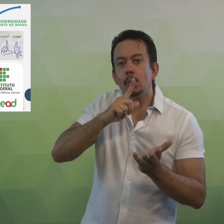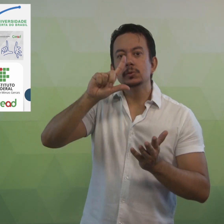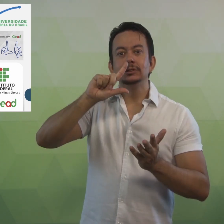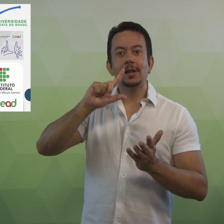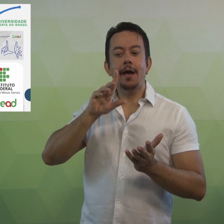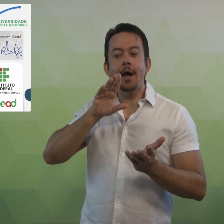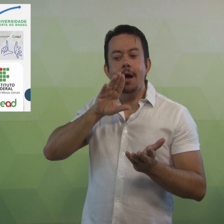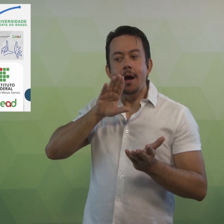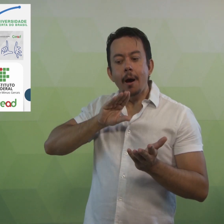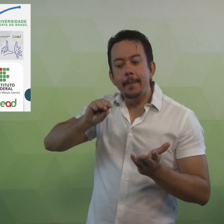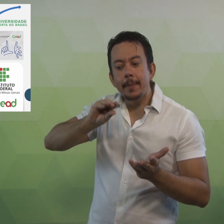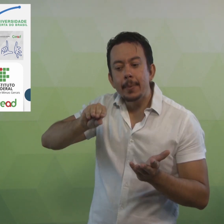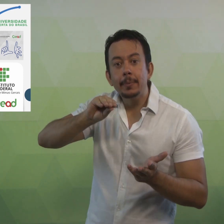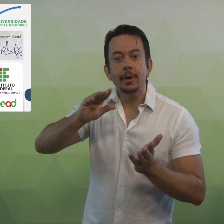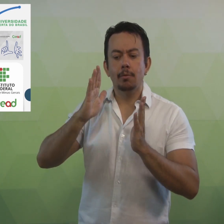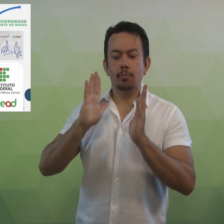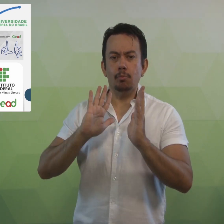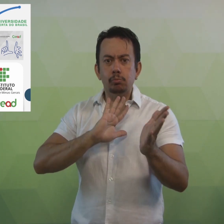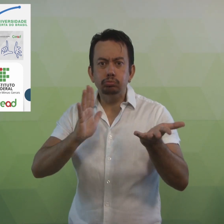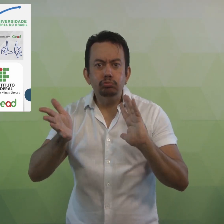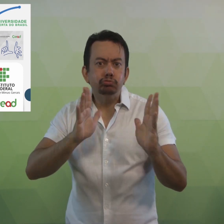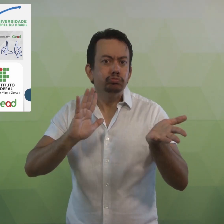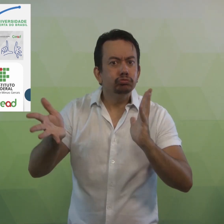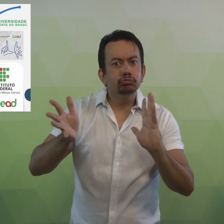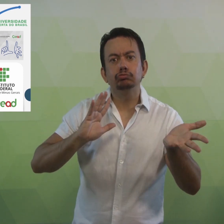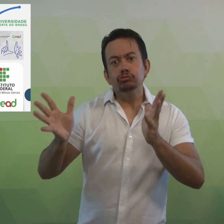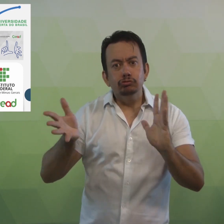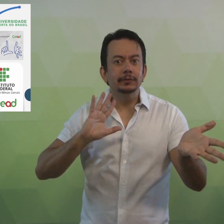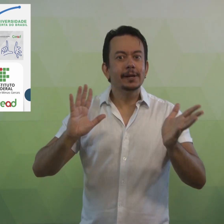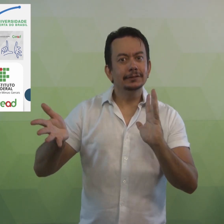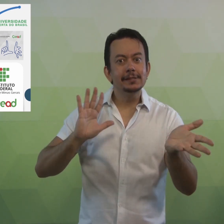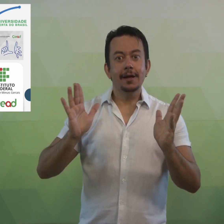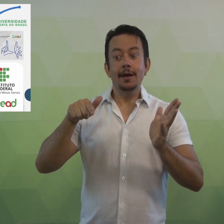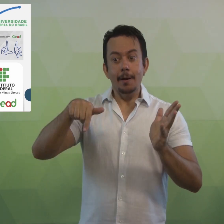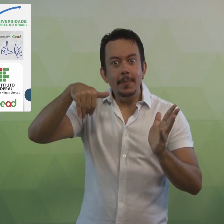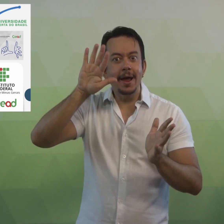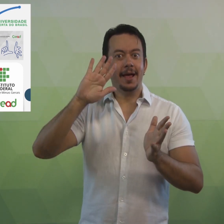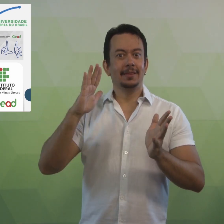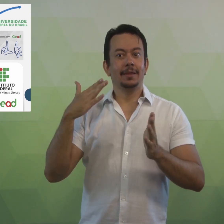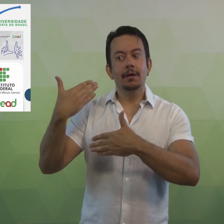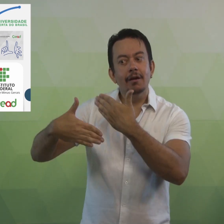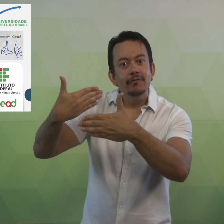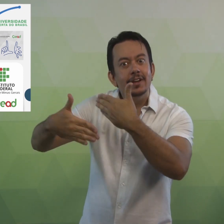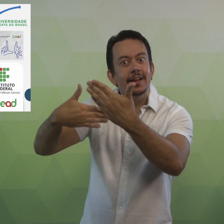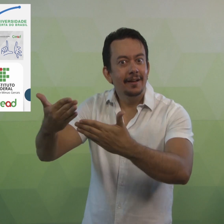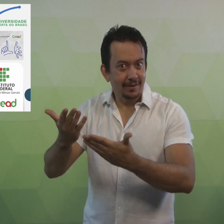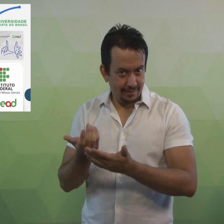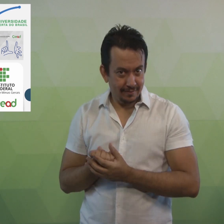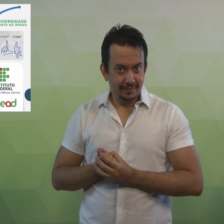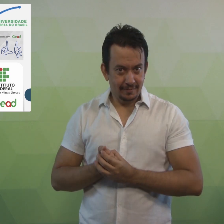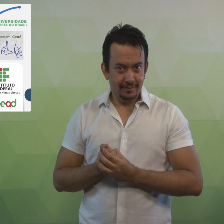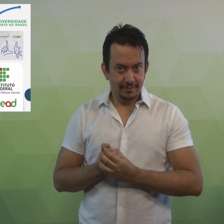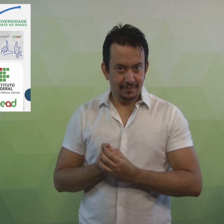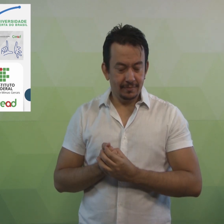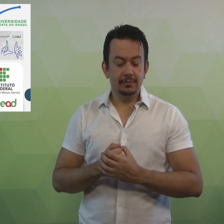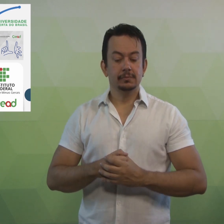pessoa recebe para ela aprender a escrever, para ela aprender a falar, aprender a como se comunicar através